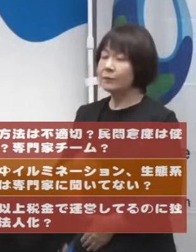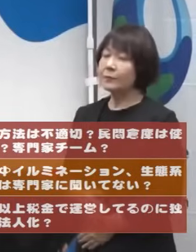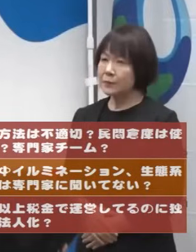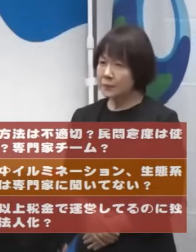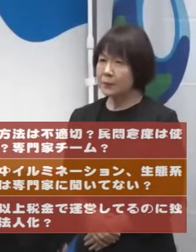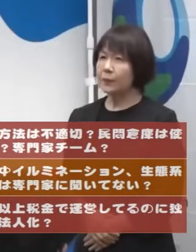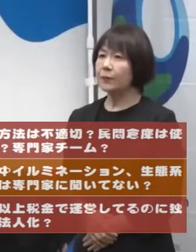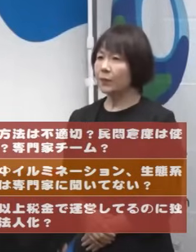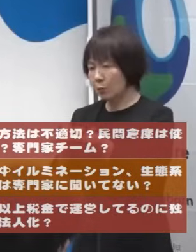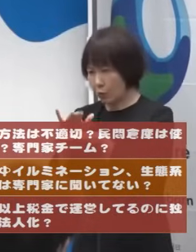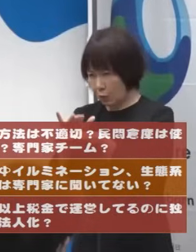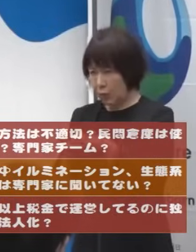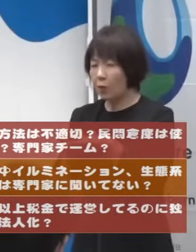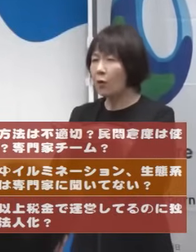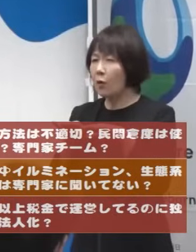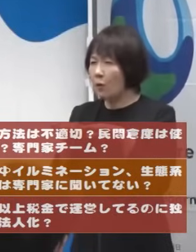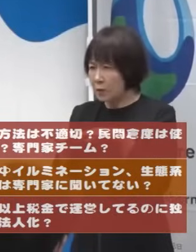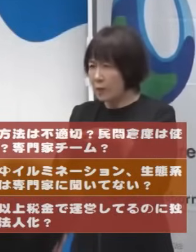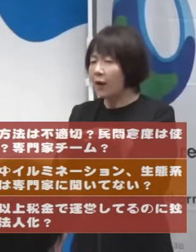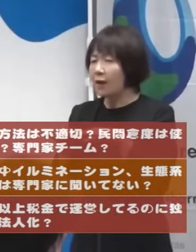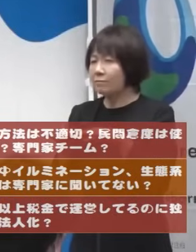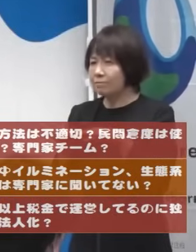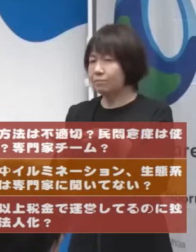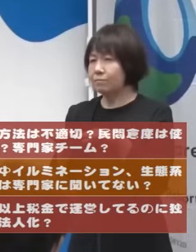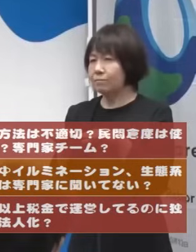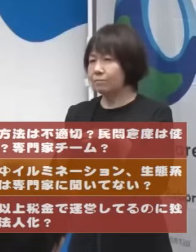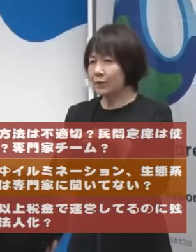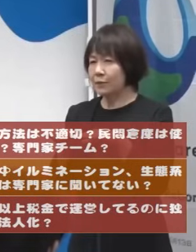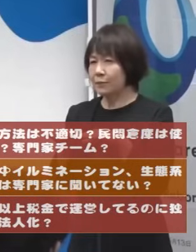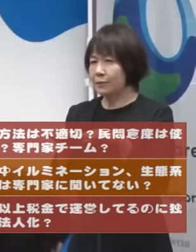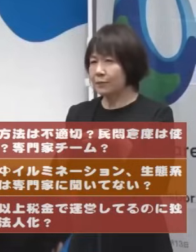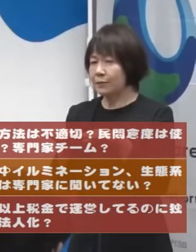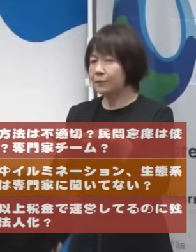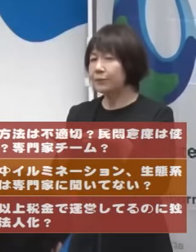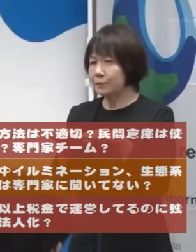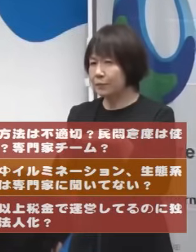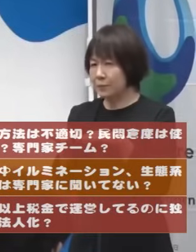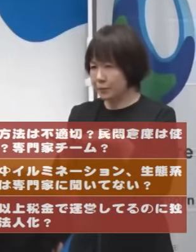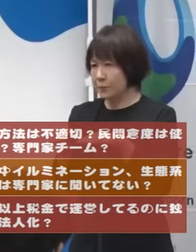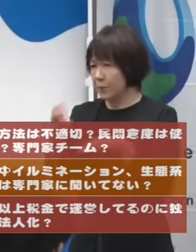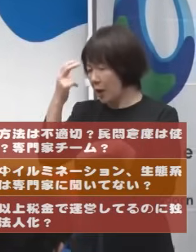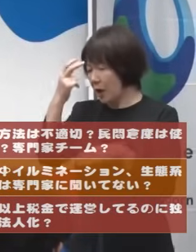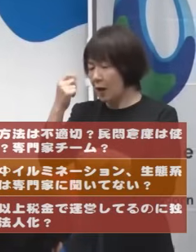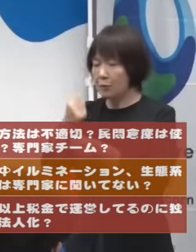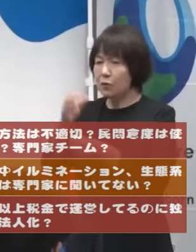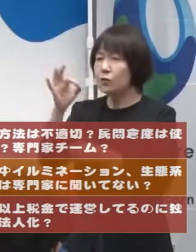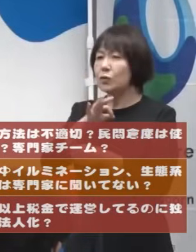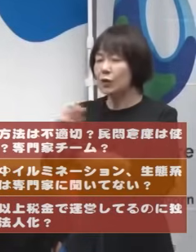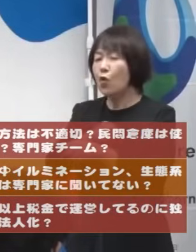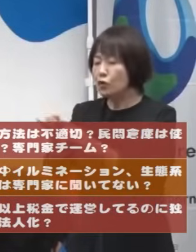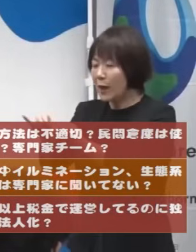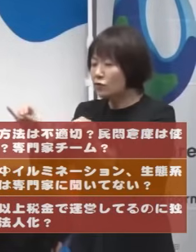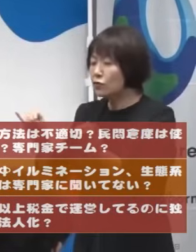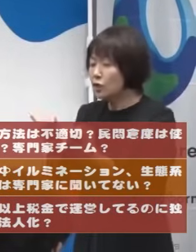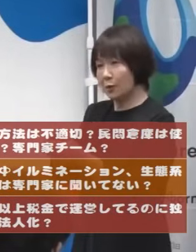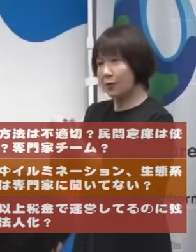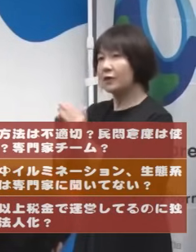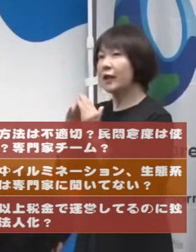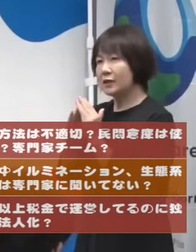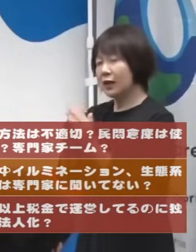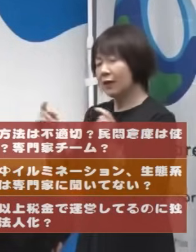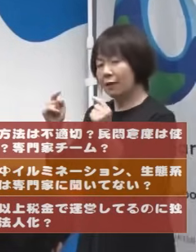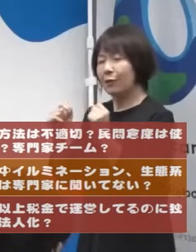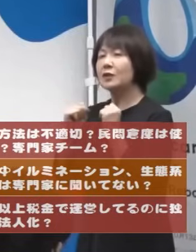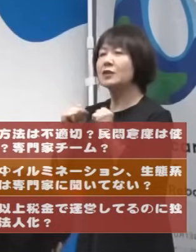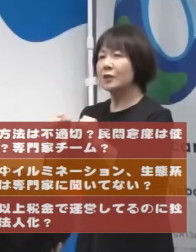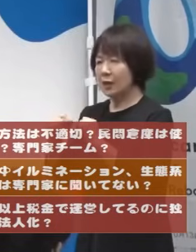います。その方策をちょっとその方策を、まあ、この美術品展示特別チームを立ち上げて検討